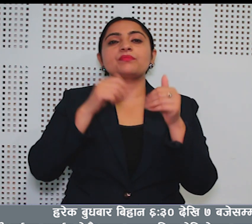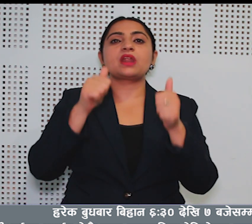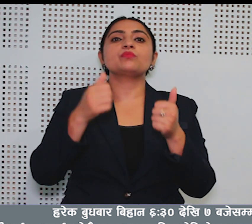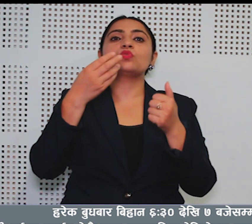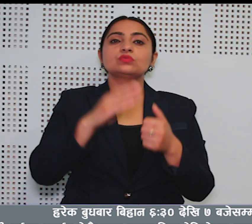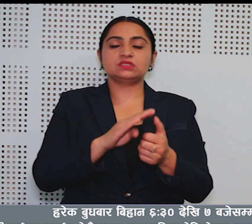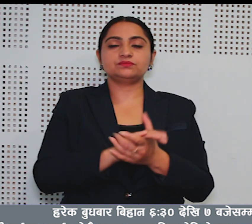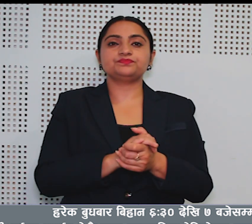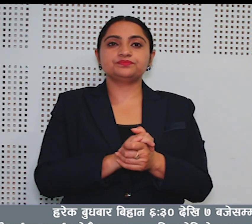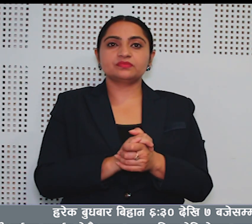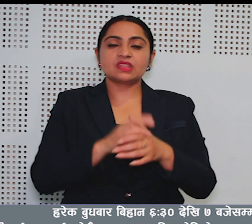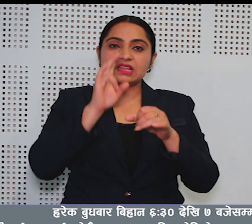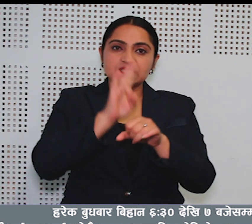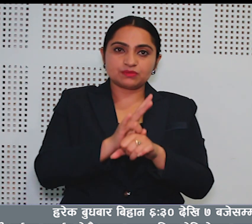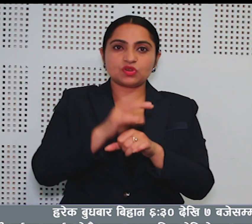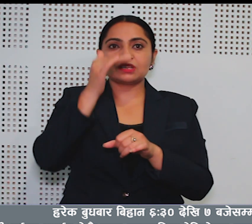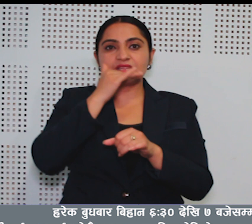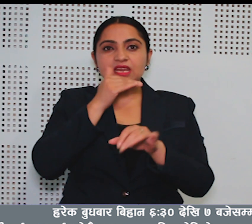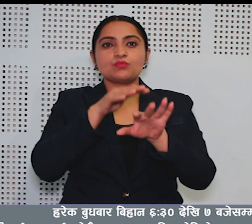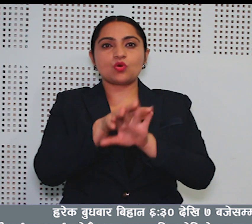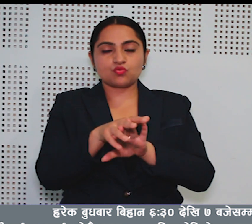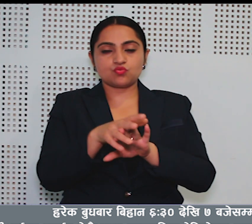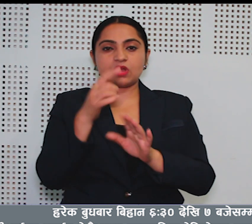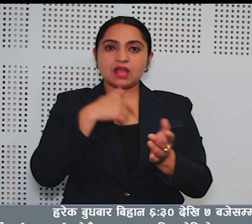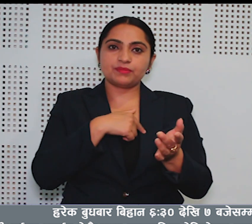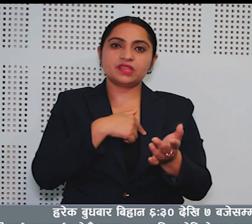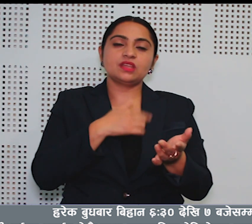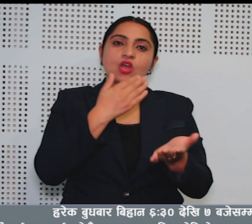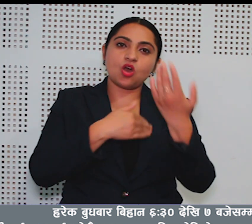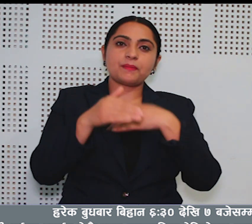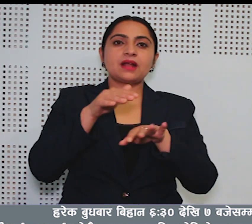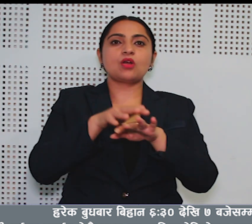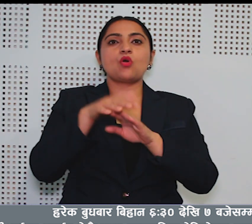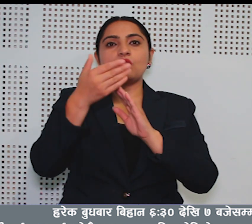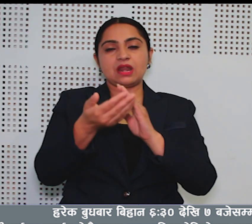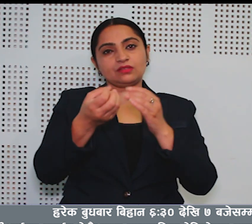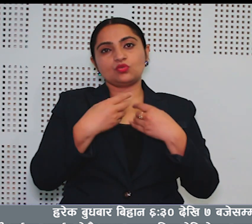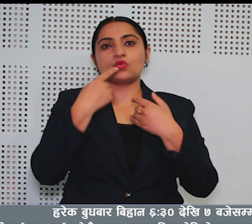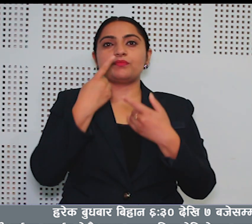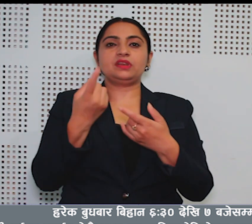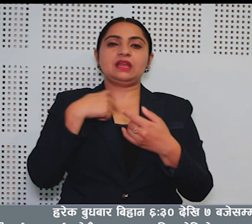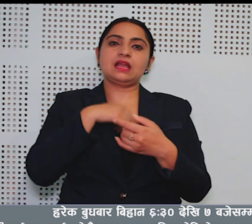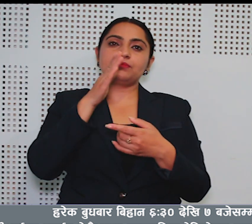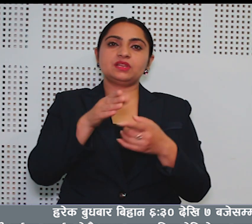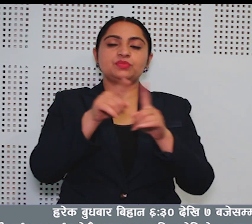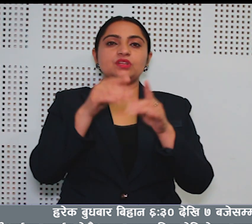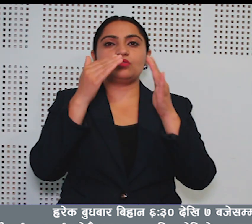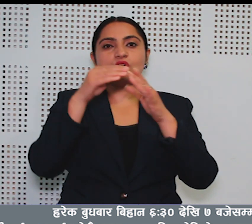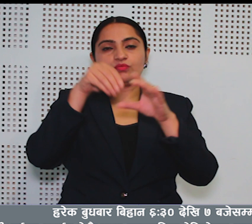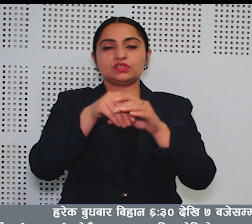अनि सिपमूलक तालिमहरू हामी अपाङ्गहरूलाई चाहिँ अलि राम्रोसँग दिने हो भने हामीले पनि घरमै बसेर कुनै